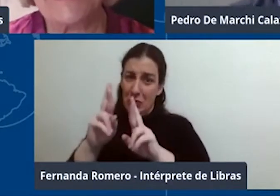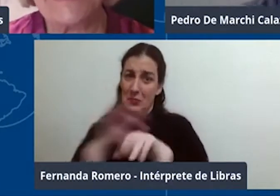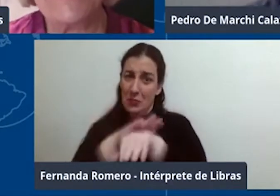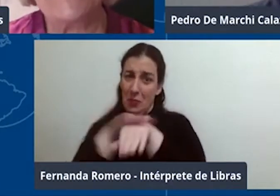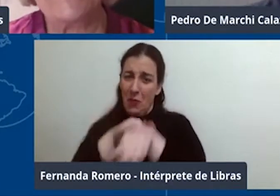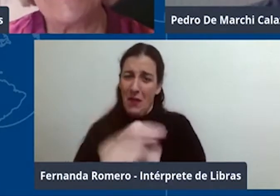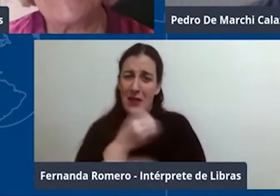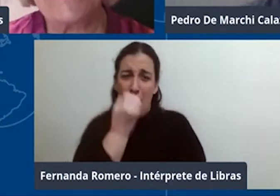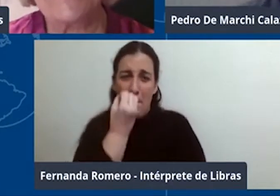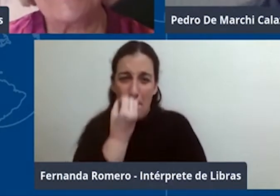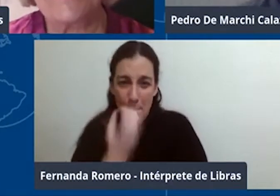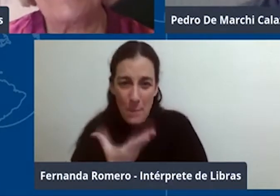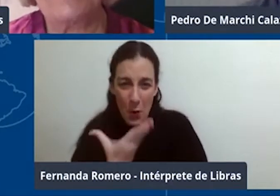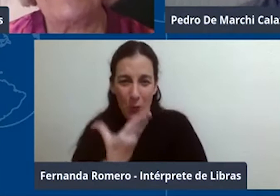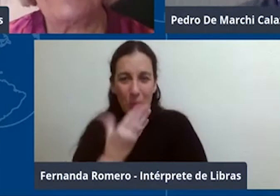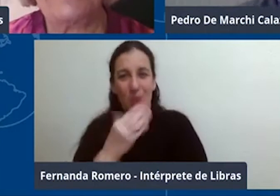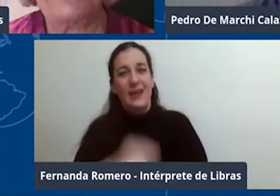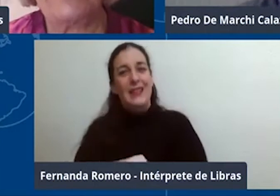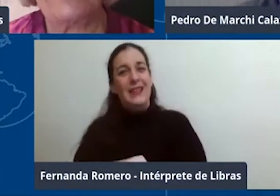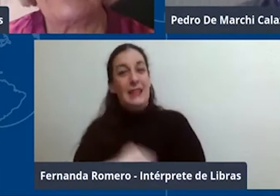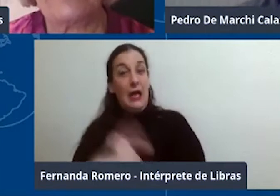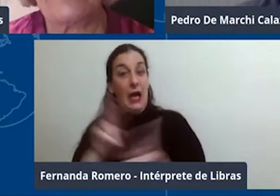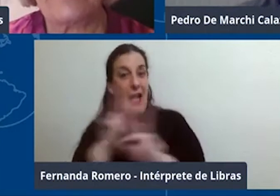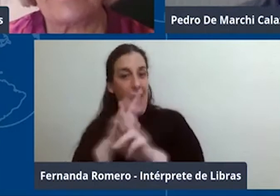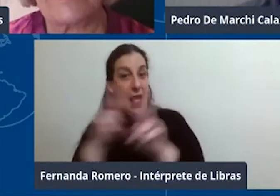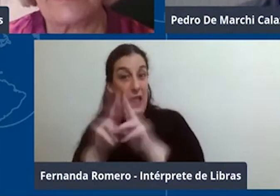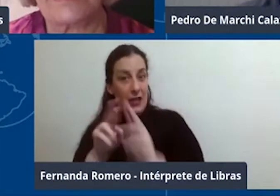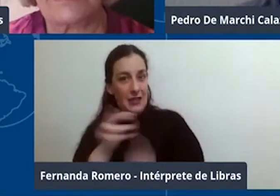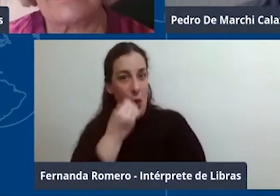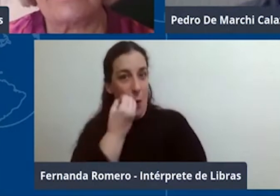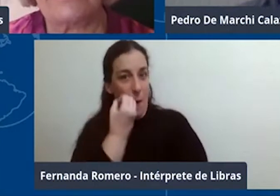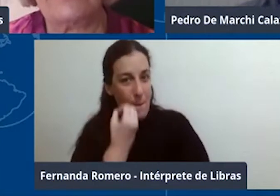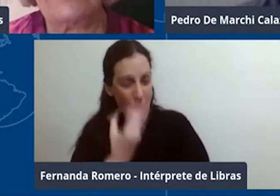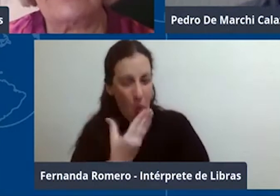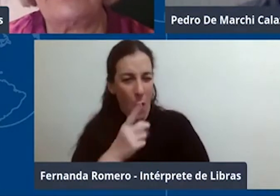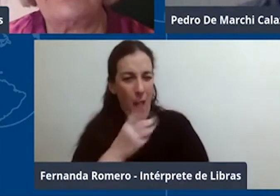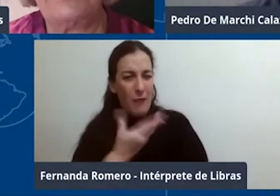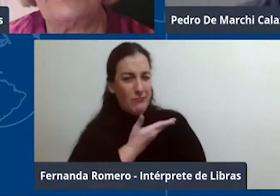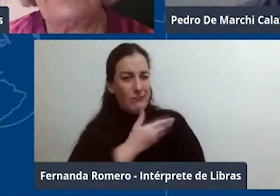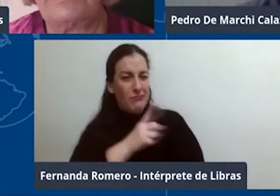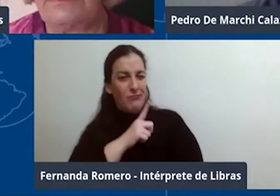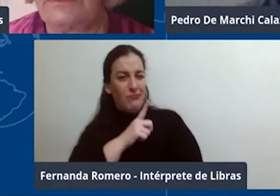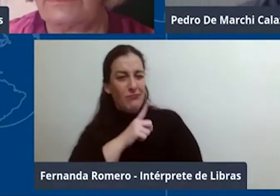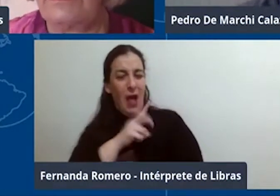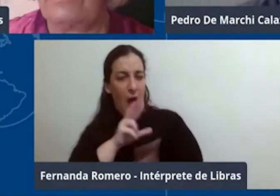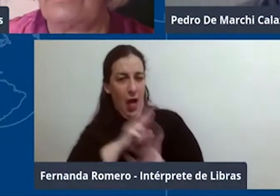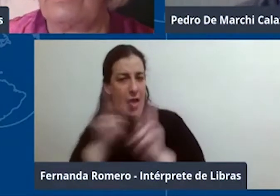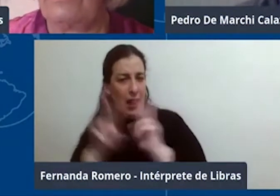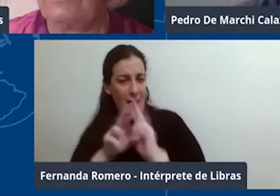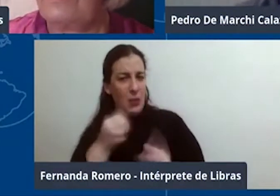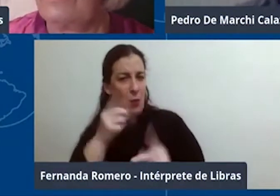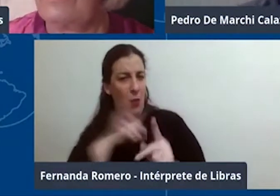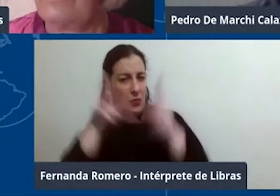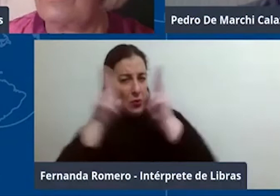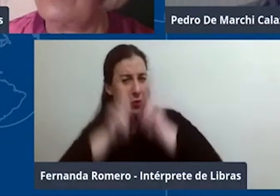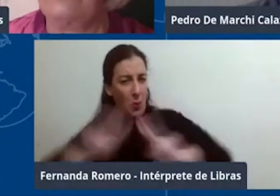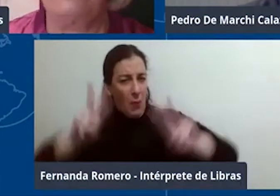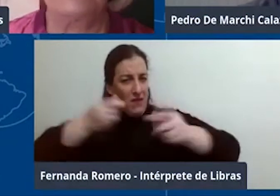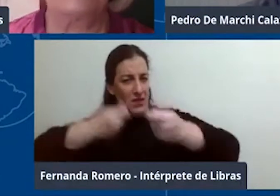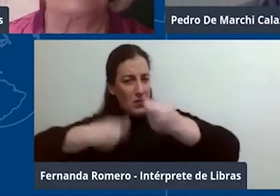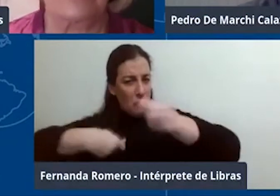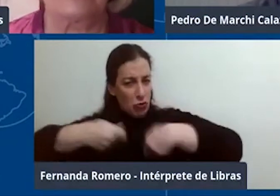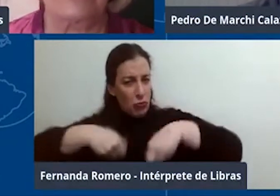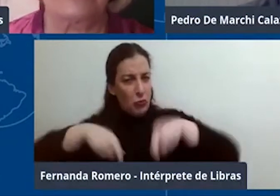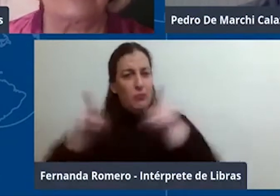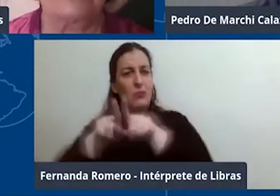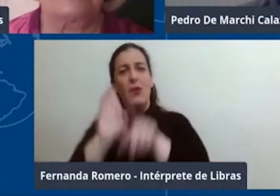boa, né? Tem uma boa relação com o embaixador Daniel Scioli, que é uma pessoa que tem uma visão de negócios também, já esteve conosco,